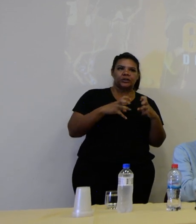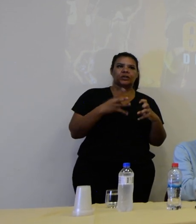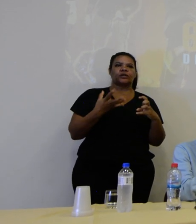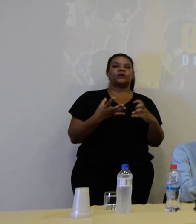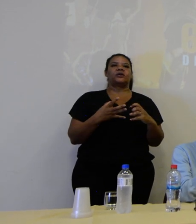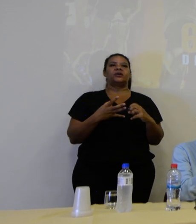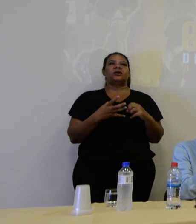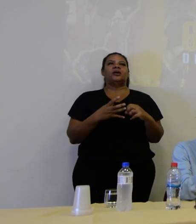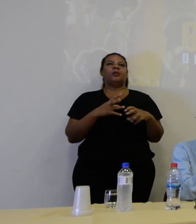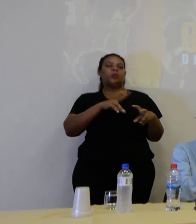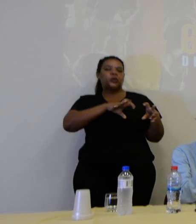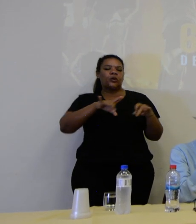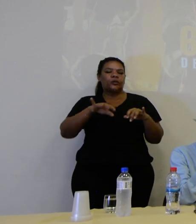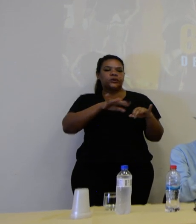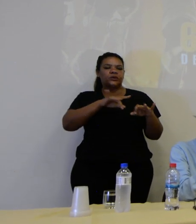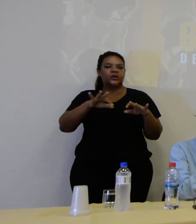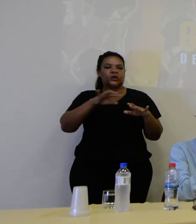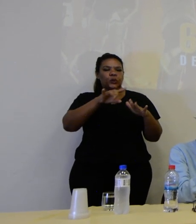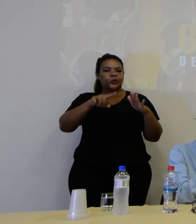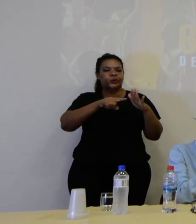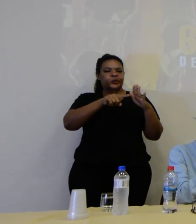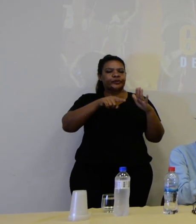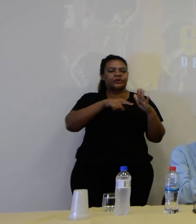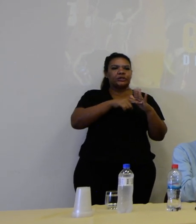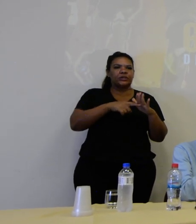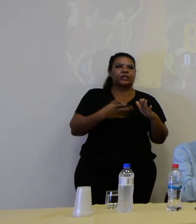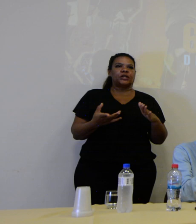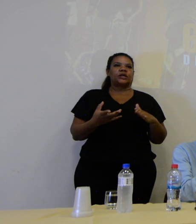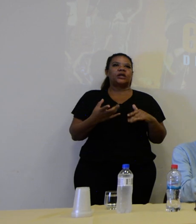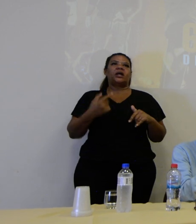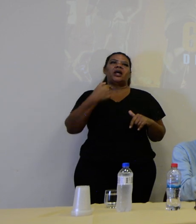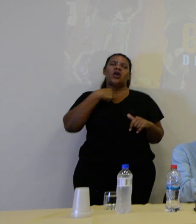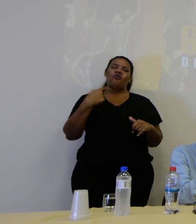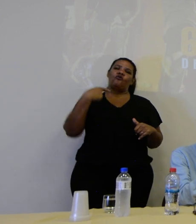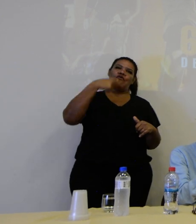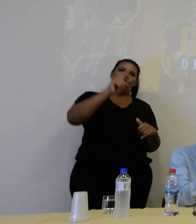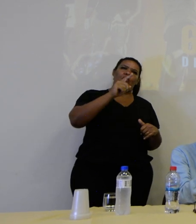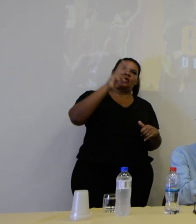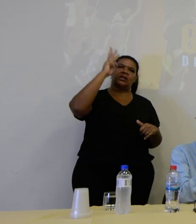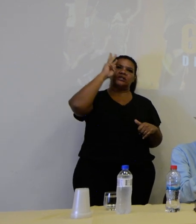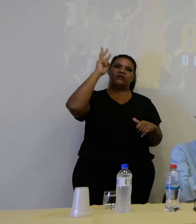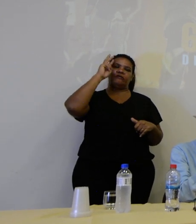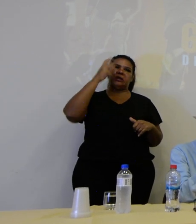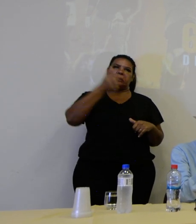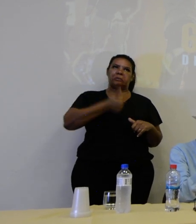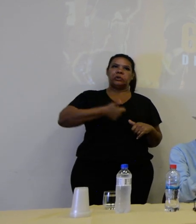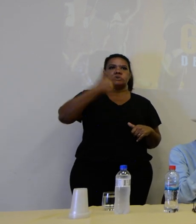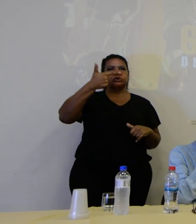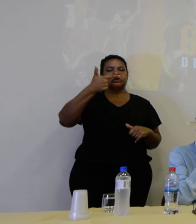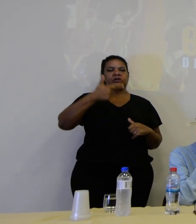tomografia computadorizada. Eu me interno, chego lá meio-dia, mais ou menos terça-feira,